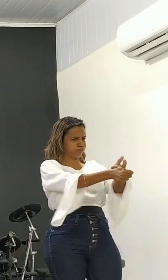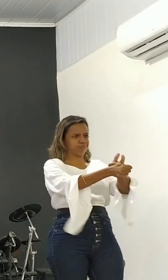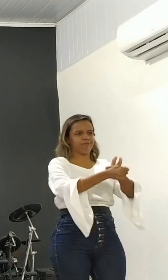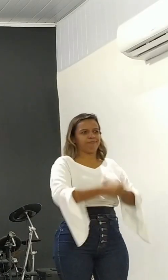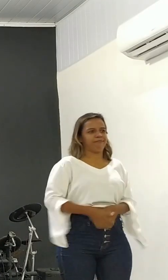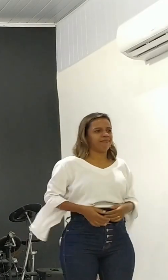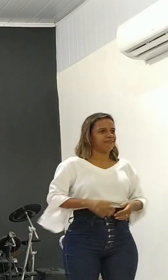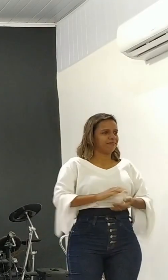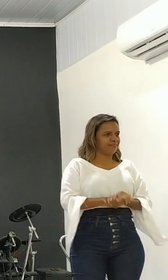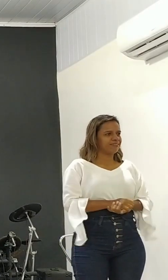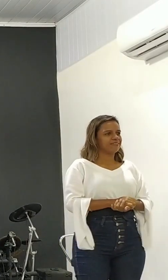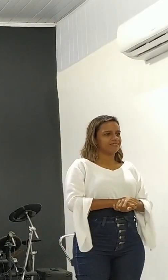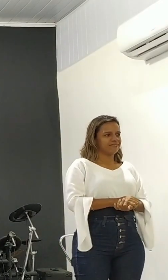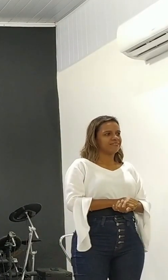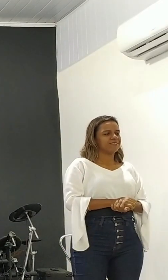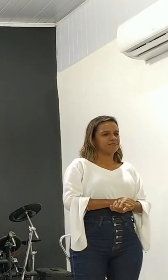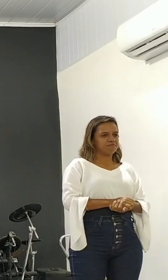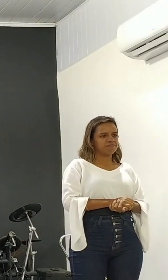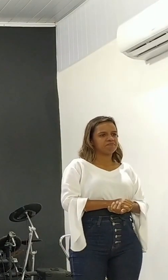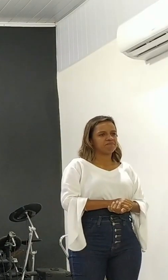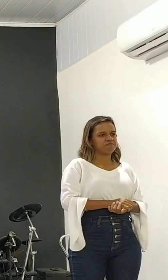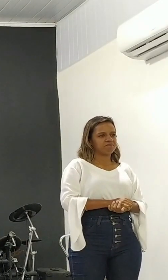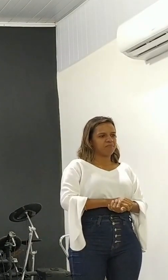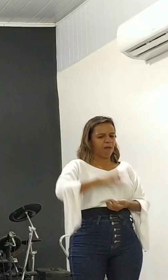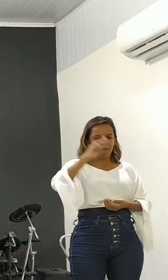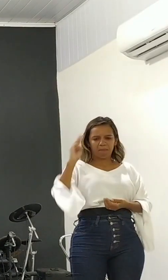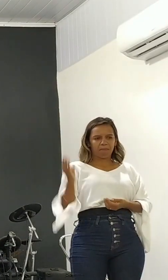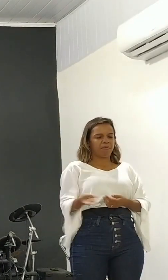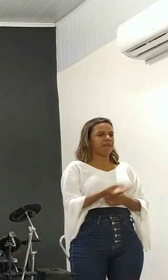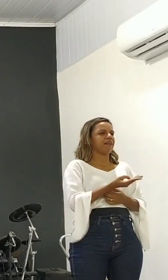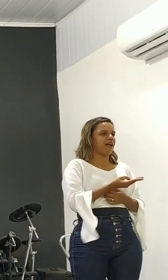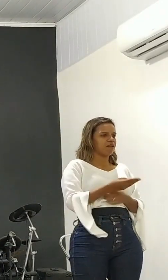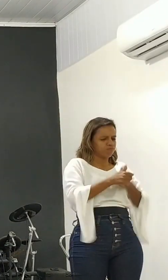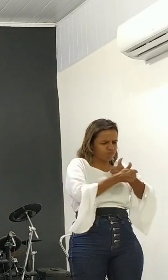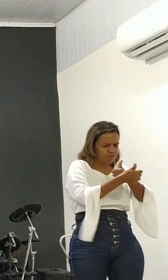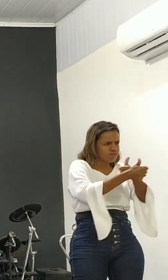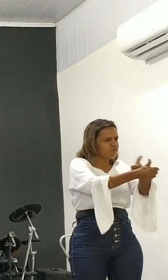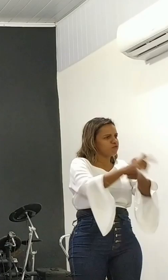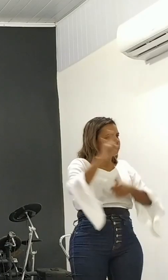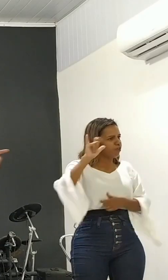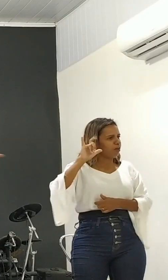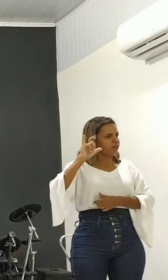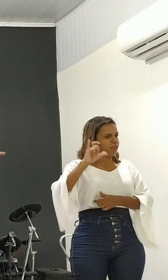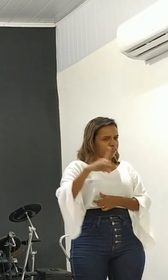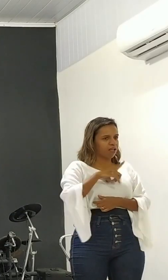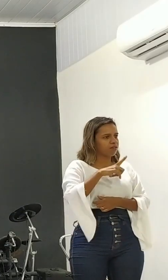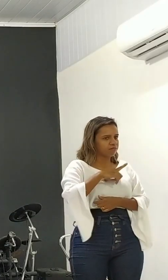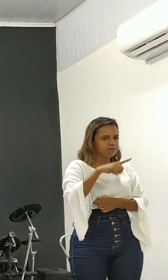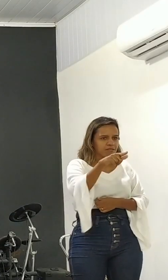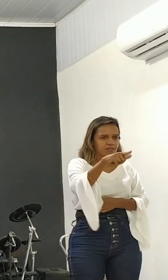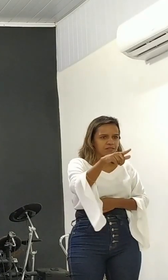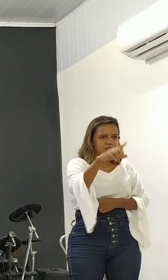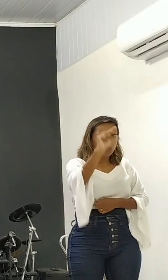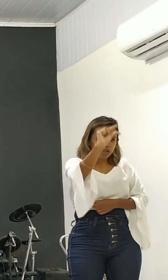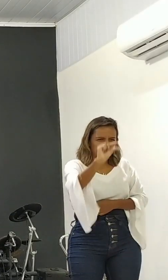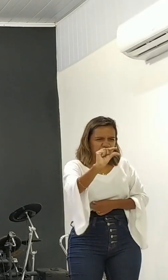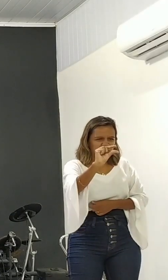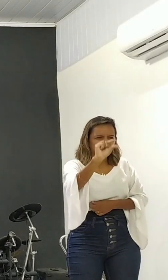batendo recorde, né? Milhares de seguidores no Instagram. E tem muitos seguidores aí.